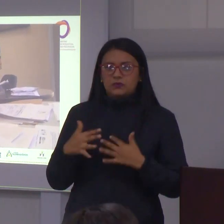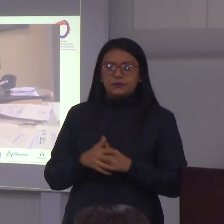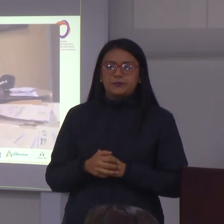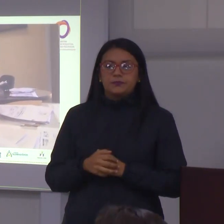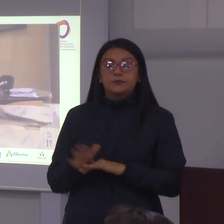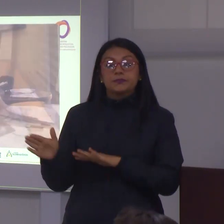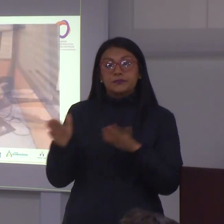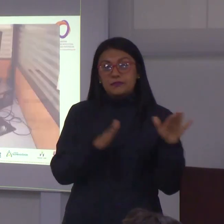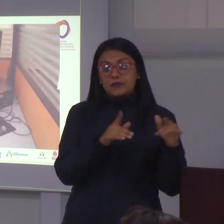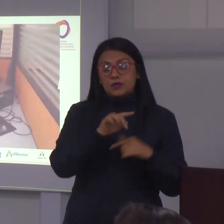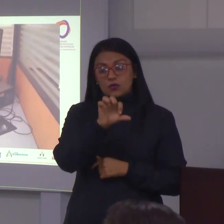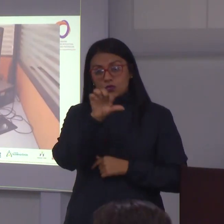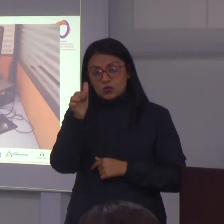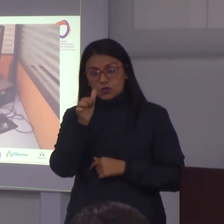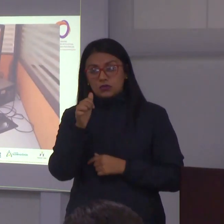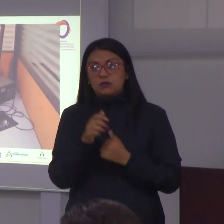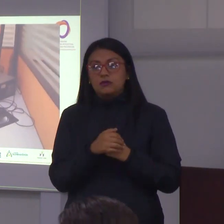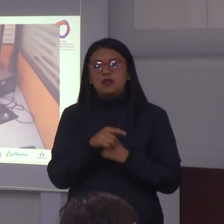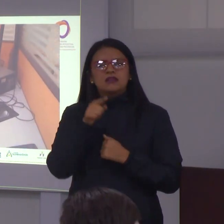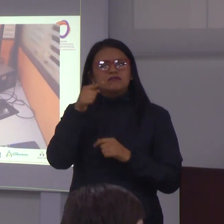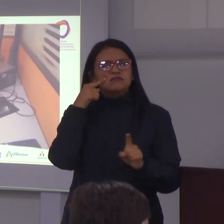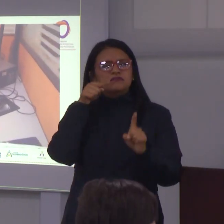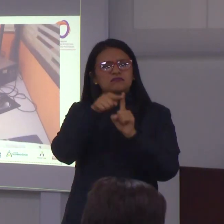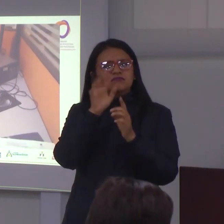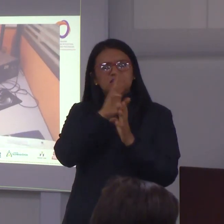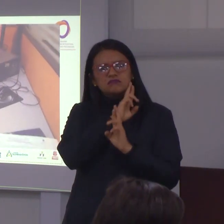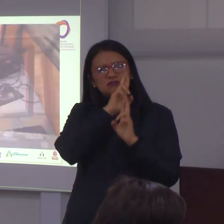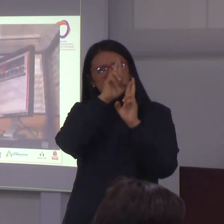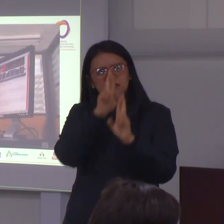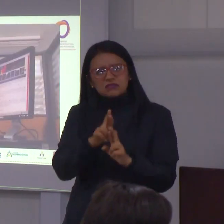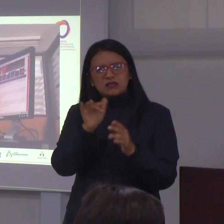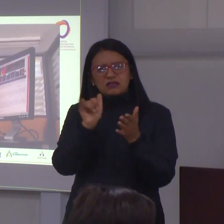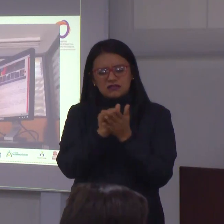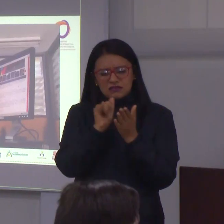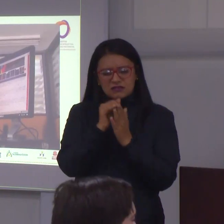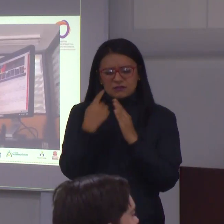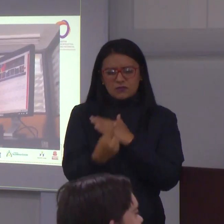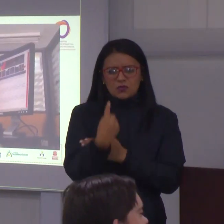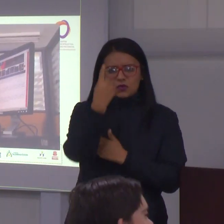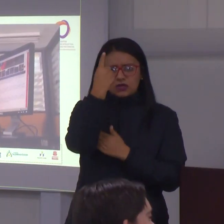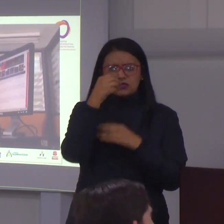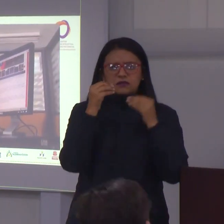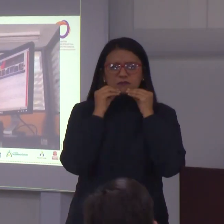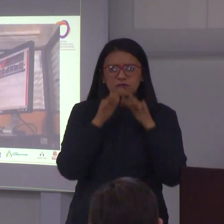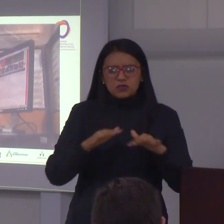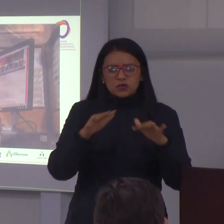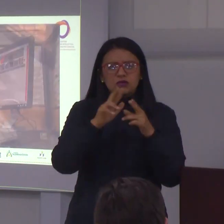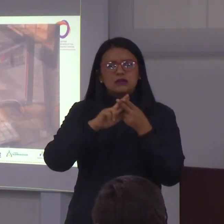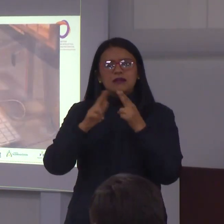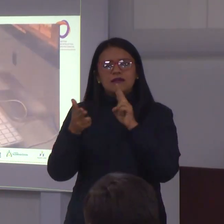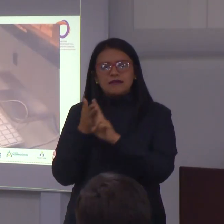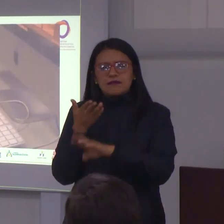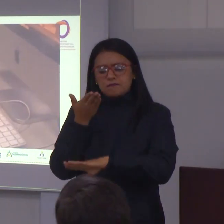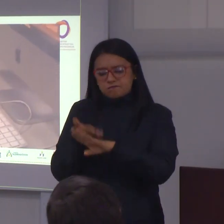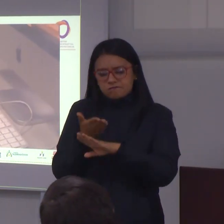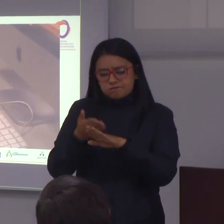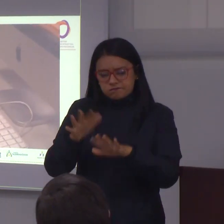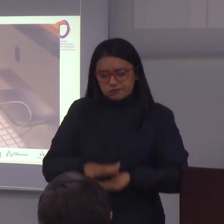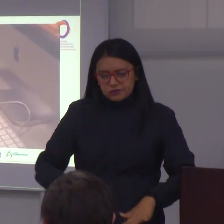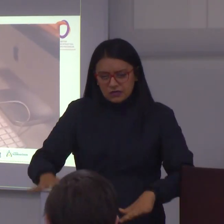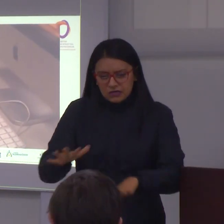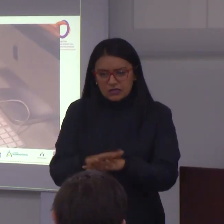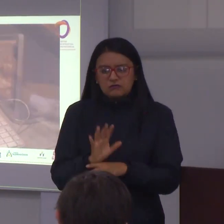El otro frente es lo que tiene que ver con el reconocimiento de las actividades de política pública en cuanto a la generación del espacio